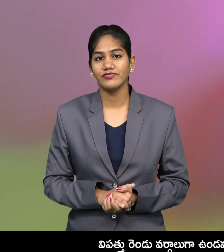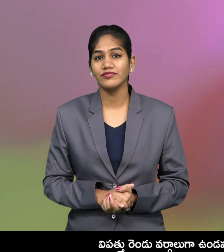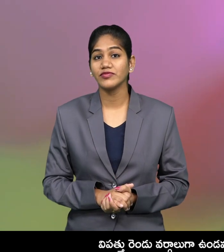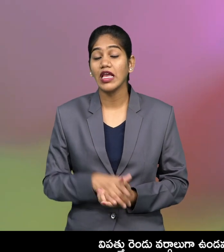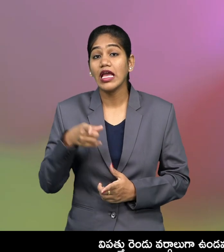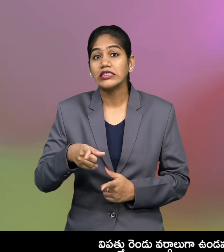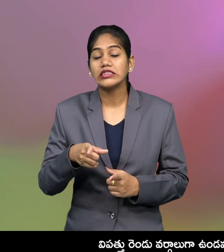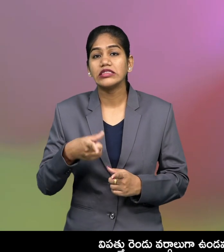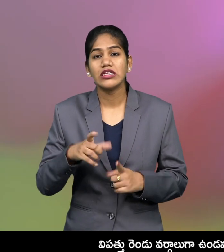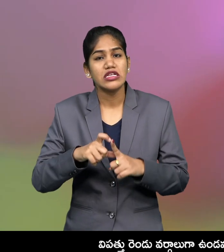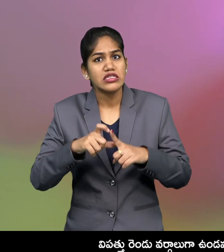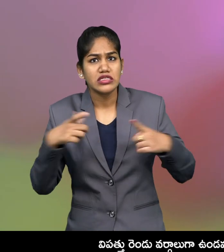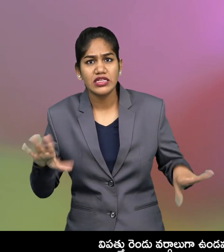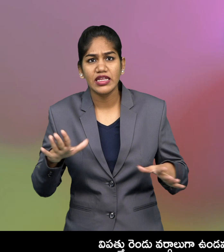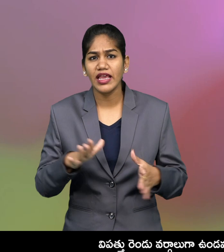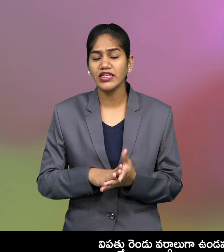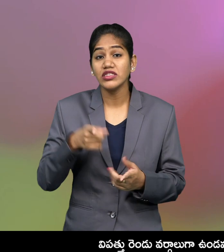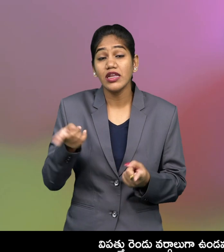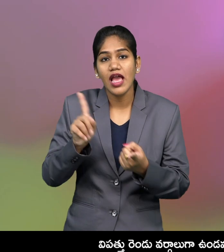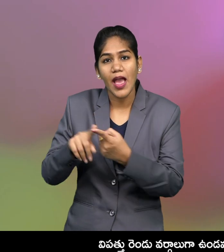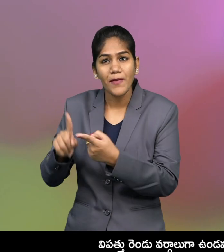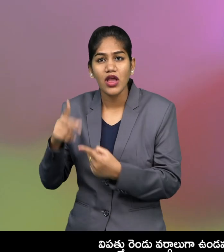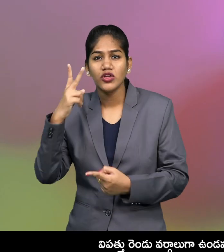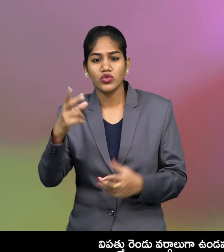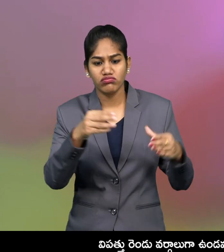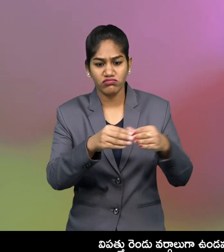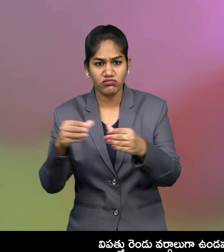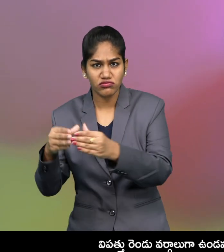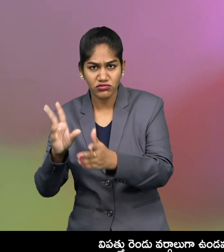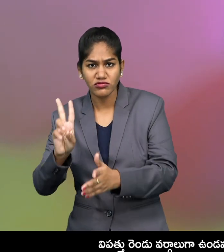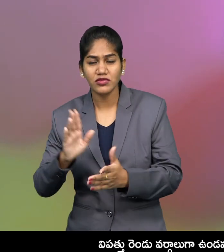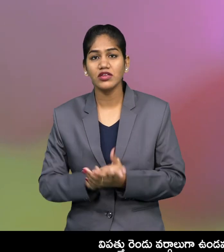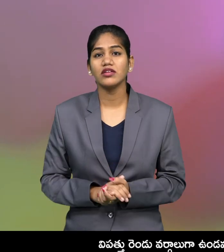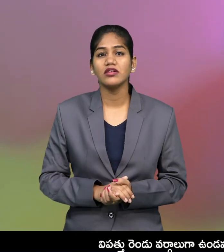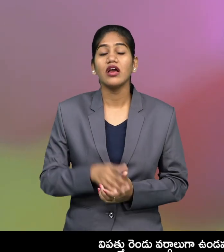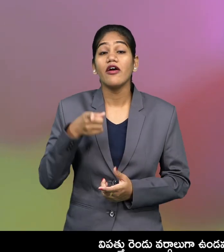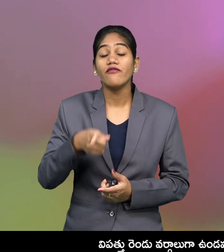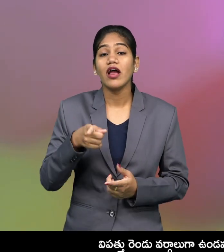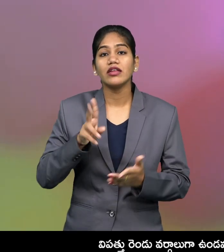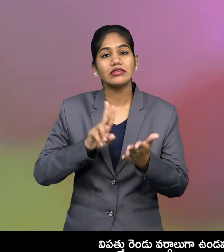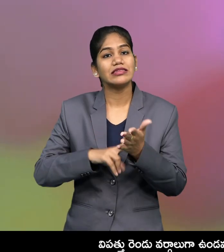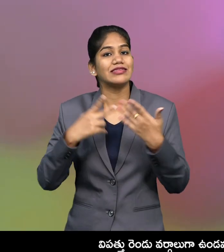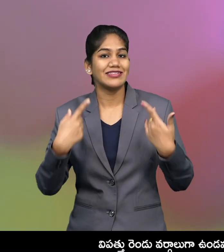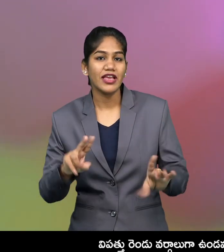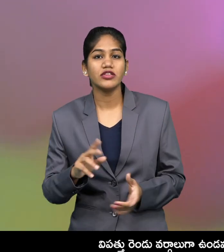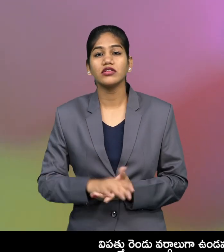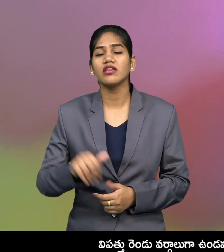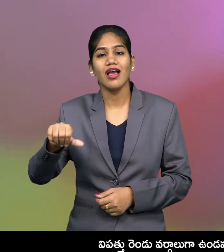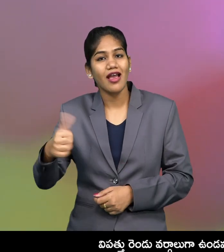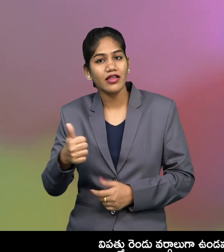విపత్తు రెండు వర్గాలుగా ఉండవచ్చు. ఒకటి ప్రకృతి వైపరీత్యం మరియు మరొకటి